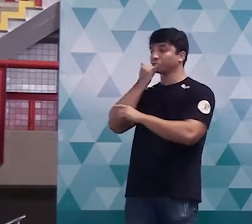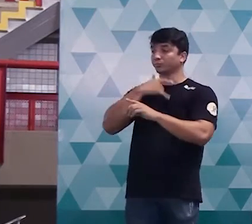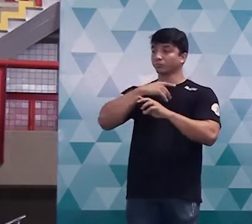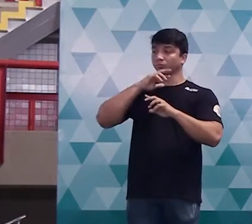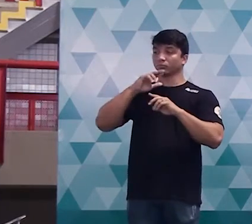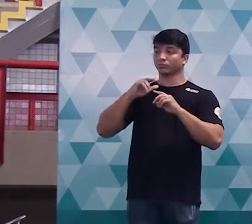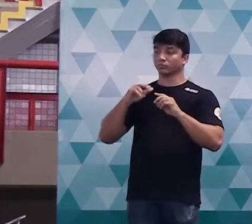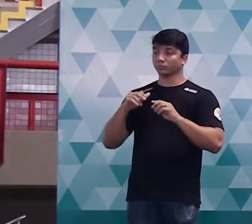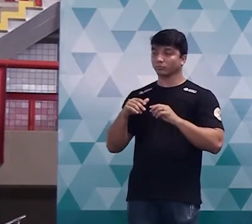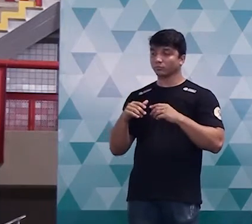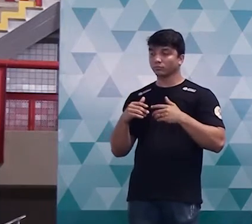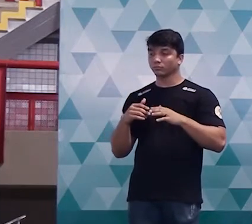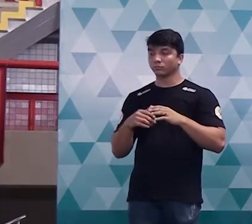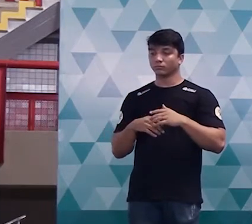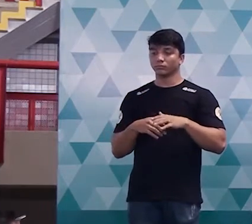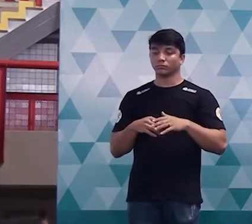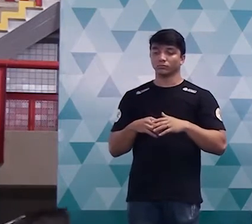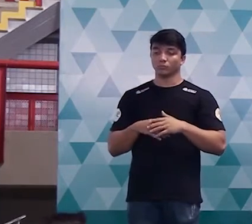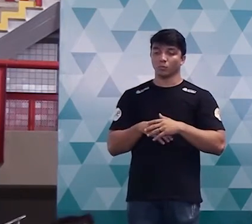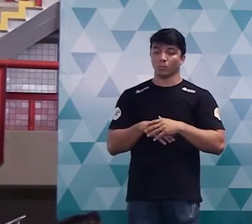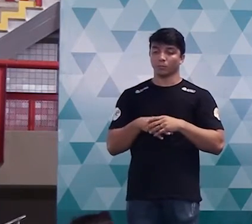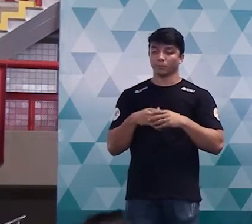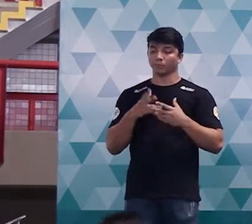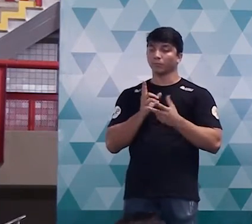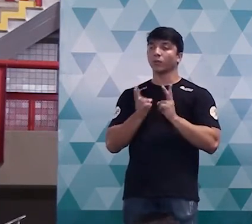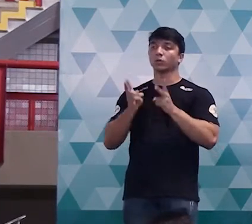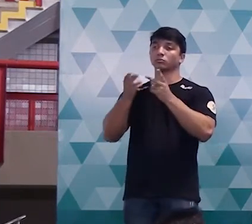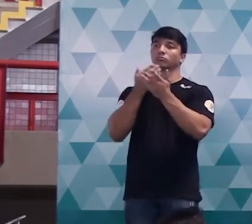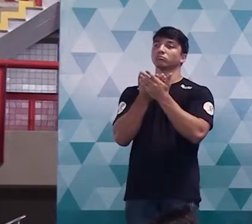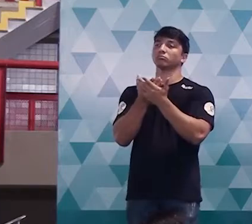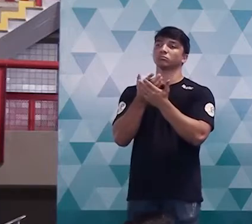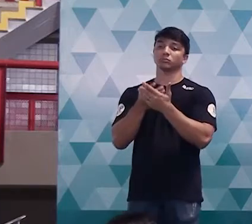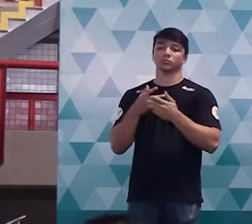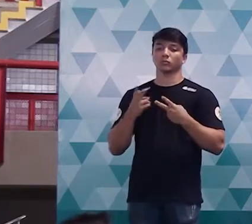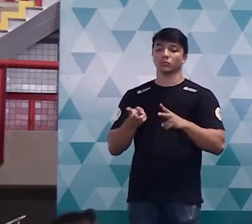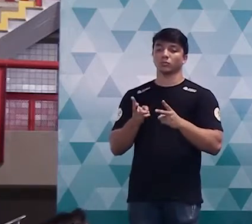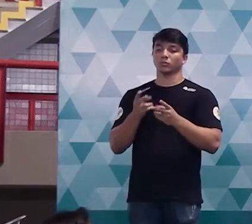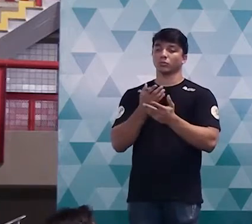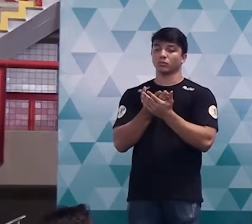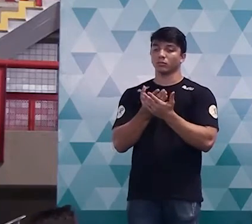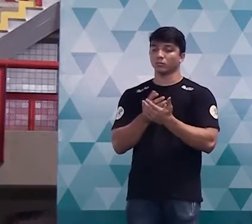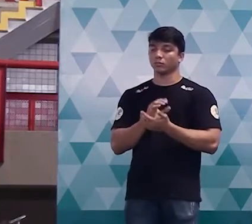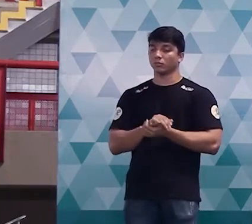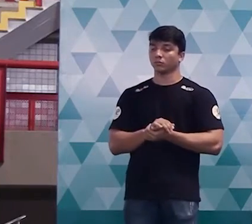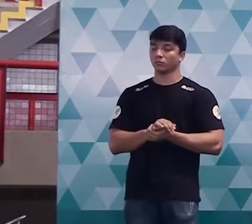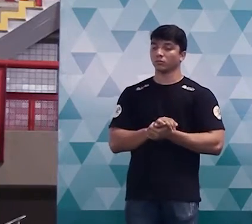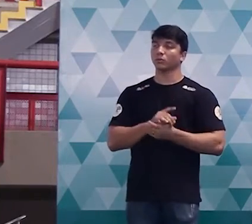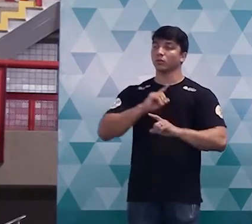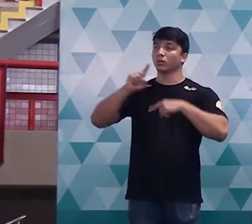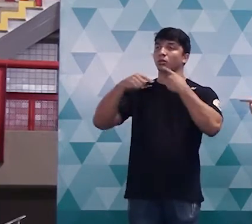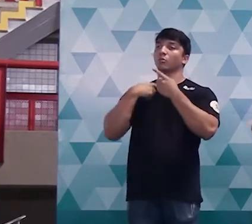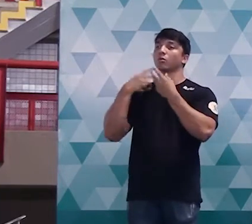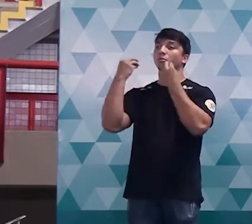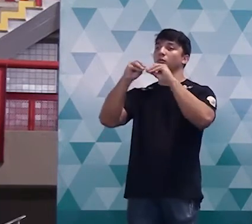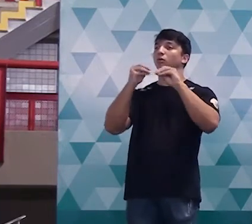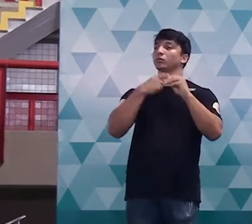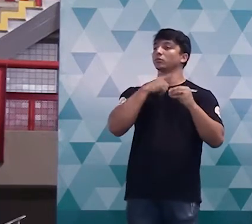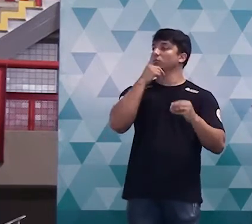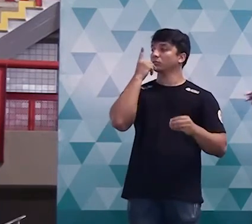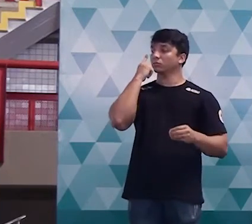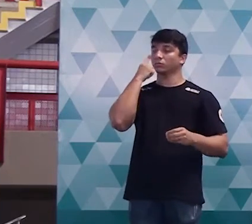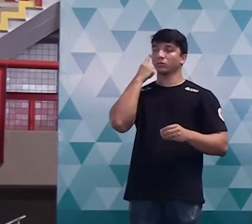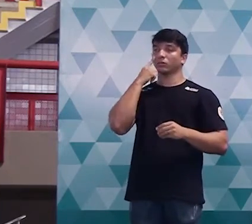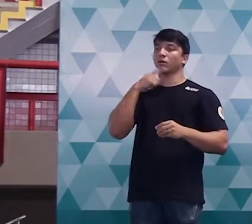como eu disse, tá? Isso, o que der. Pronto. A gente coloca na postagem, né,